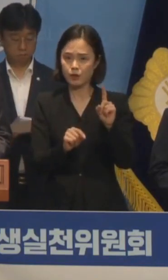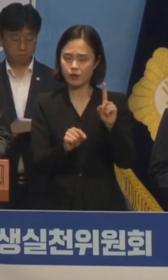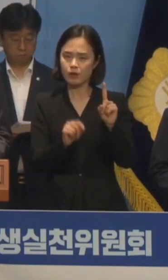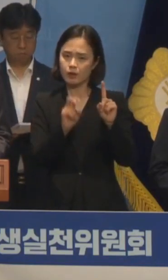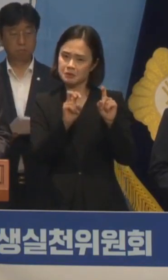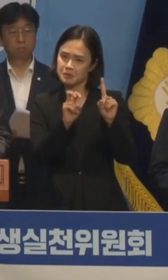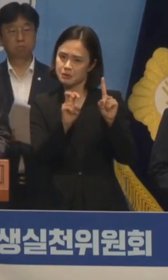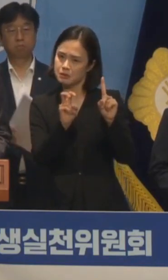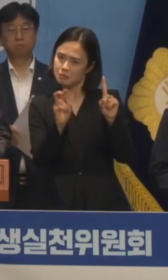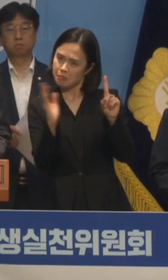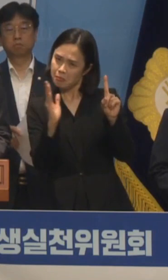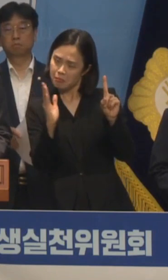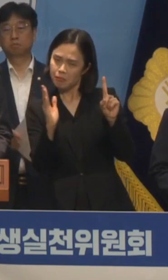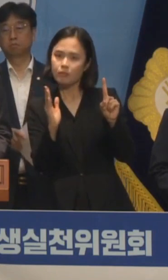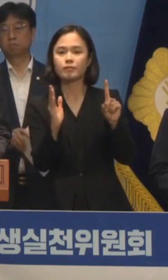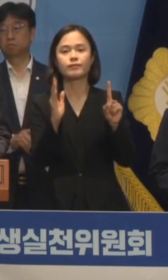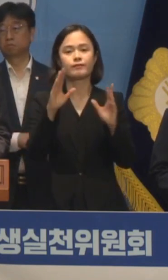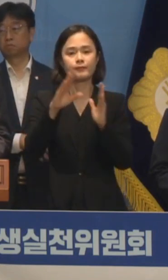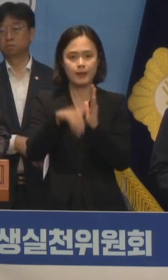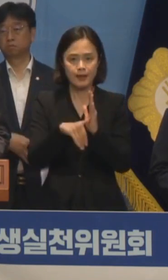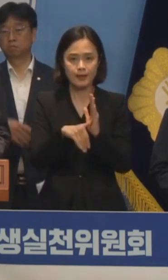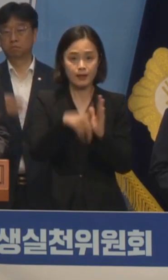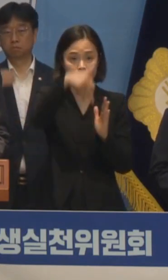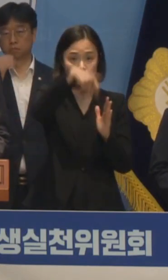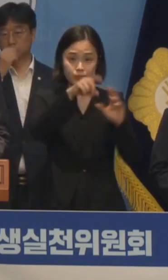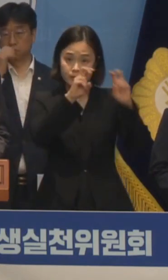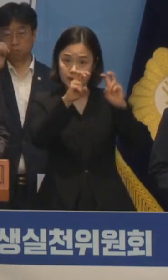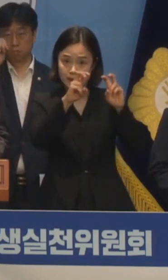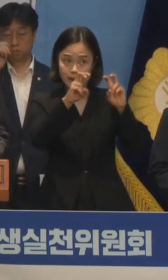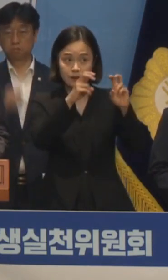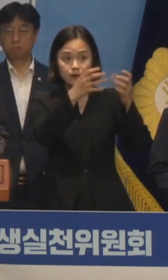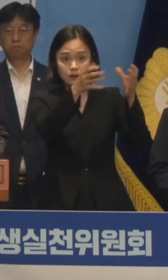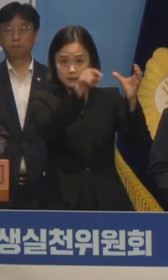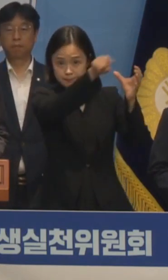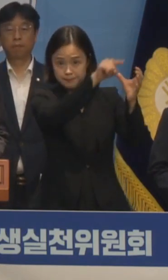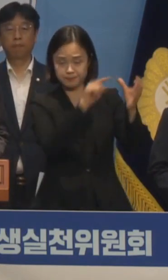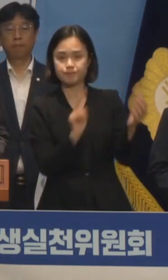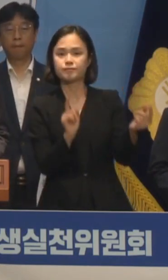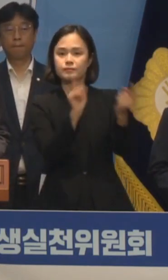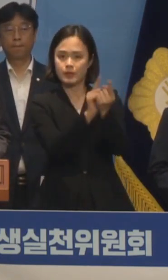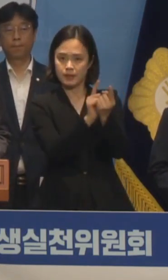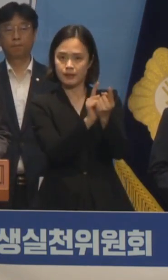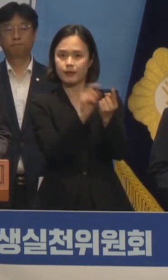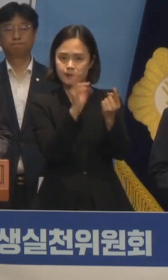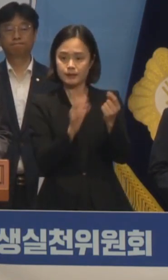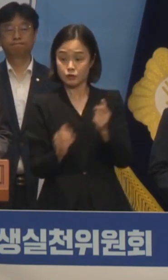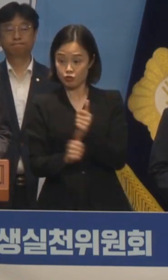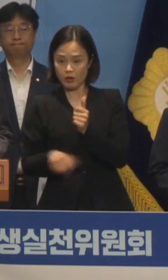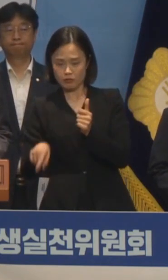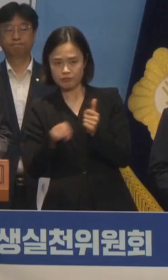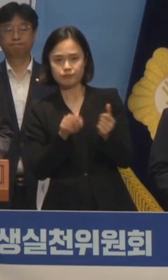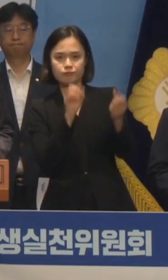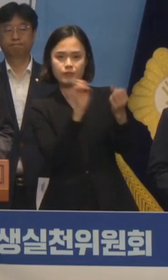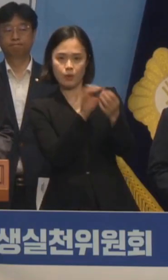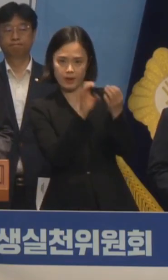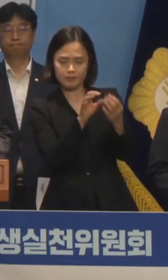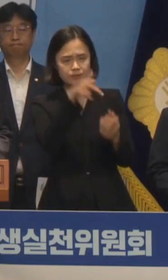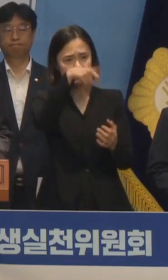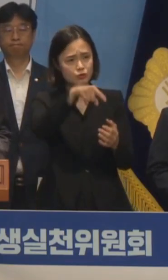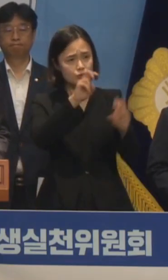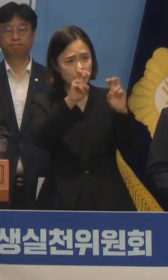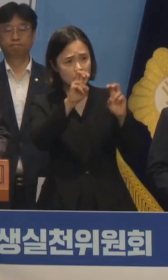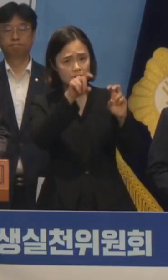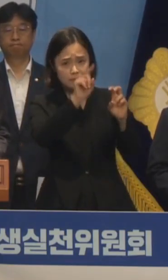쿠팡 사장단과 국회에서 다시 을지로위원회 의원들과의 어떤 면담을 통해 가지고 쿠팡이 이렇게 우리 사회를 교란하고 있는 문제를